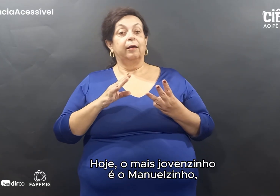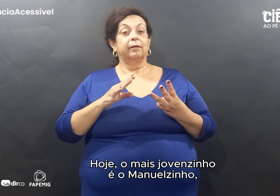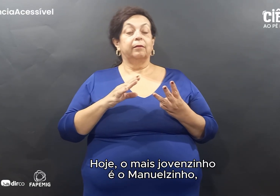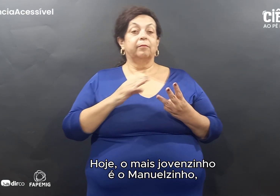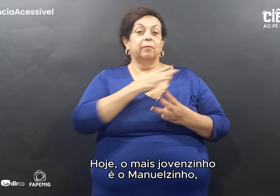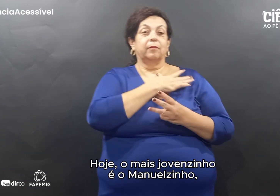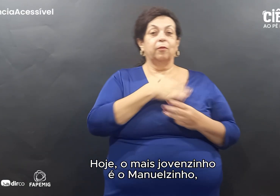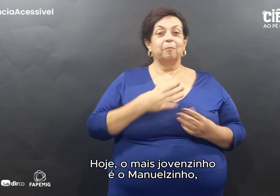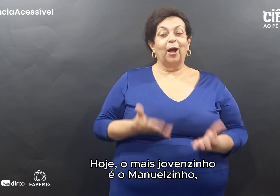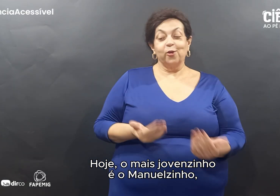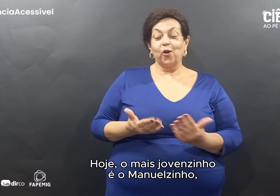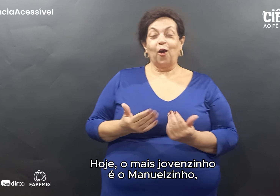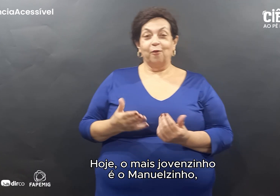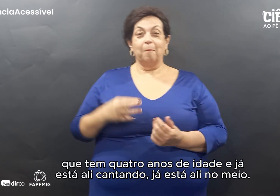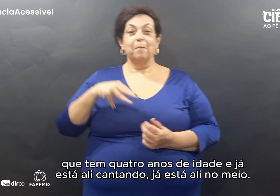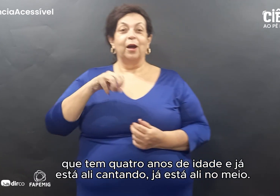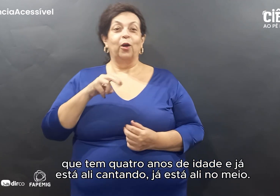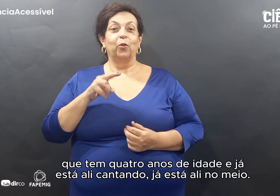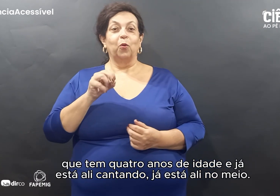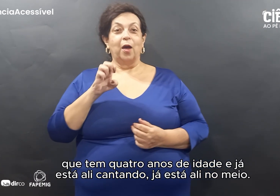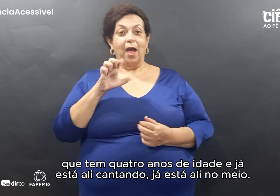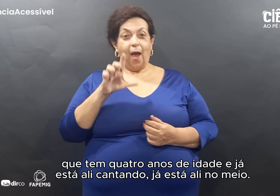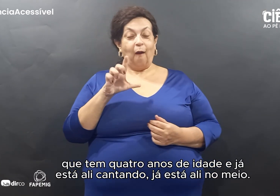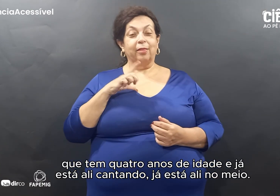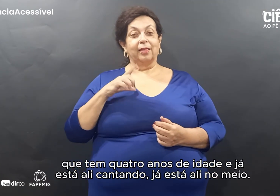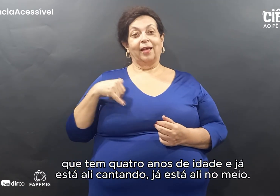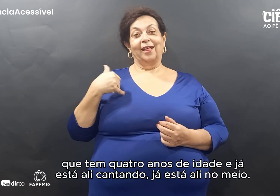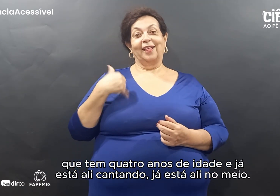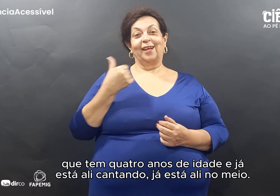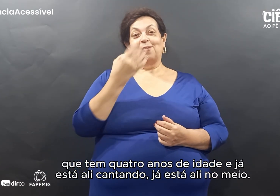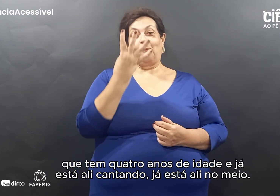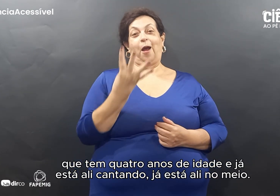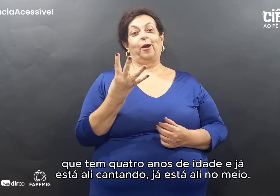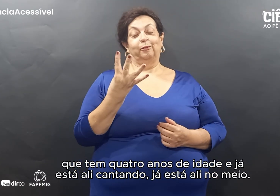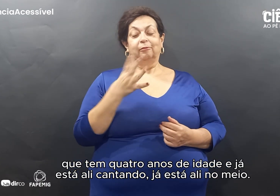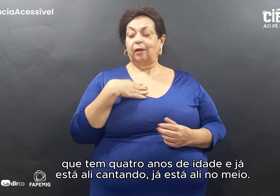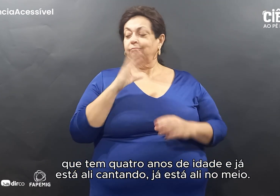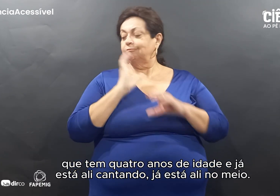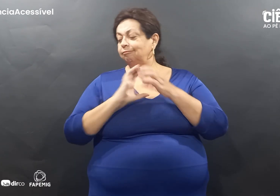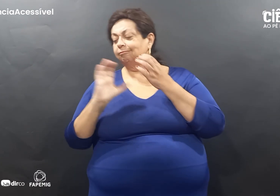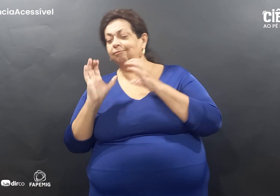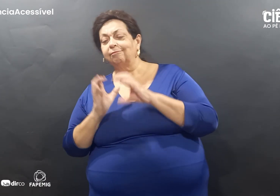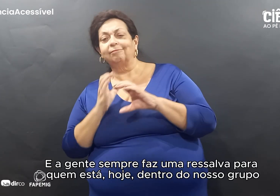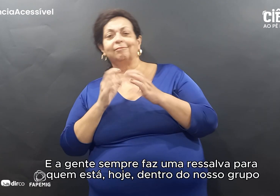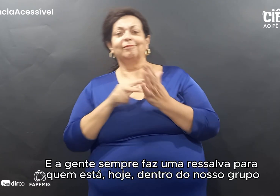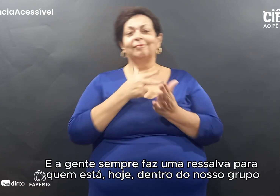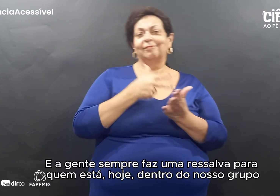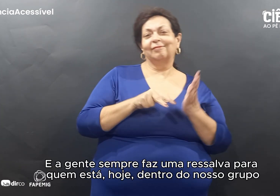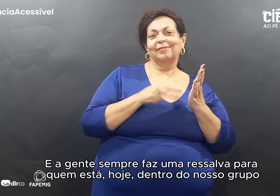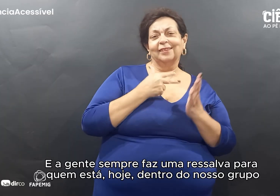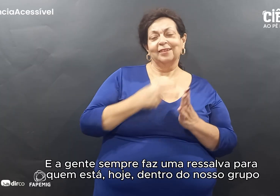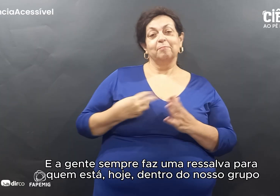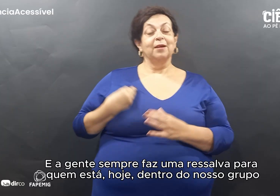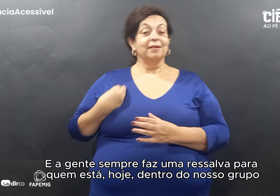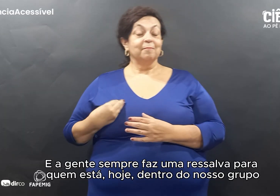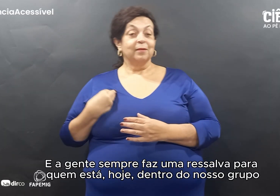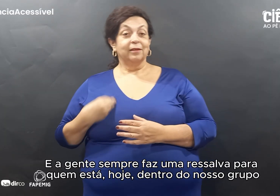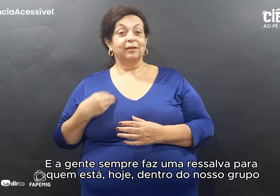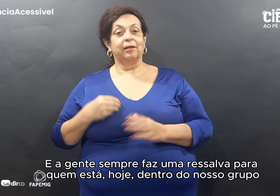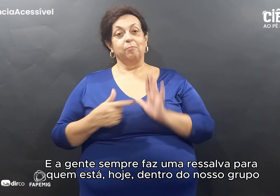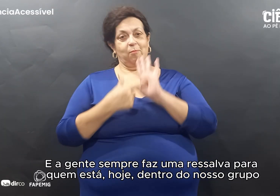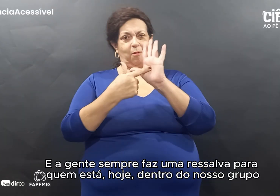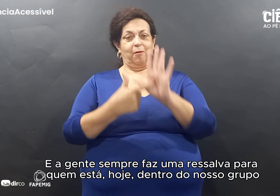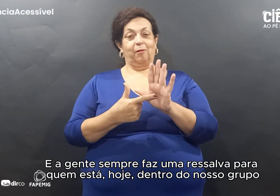o mais jovenzinho é o Manuelzinho, que tem 4 anos de idade. E já está ali cantando, já está ali no meio. E a gente sempre faz ali uma